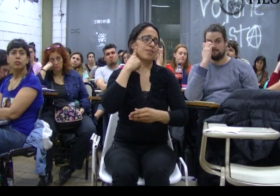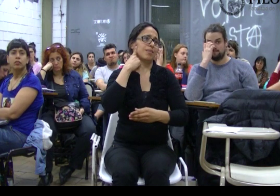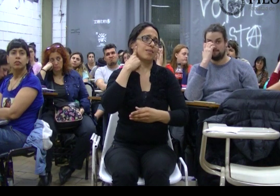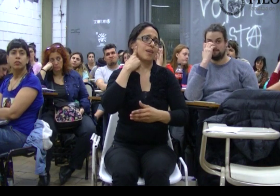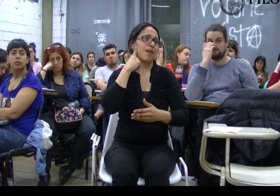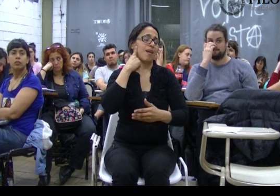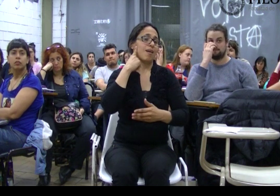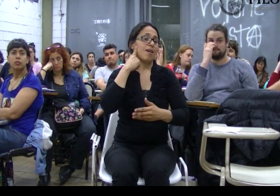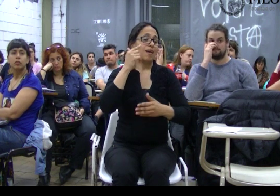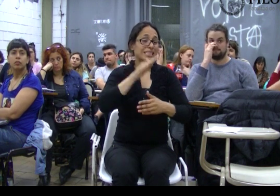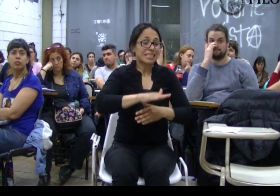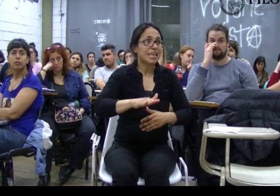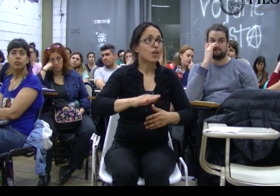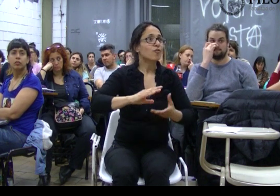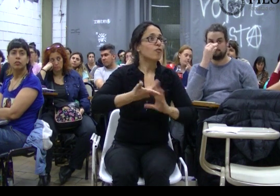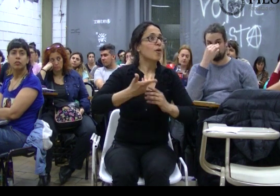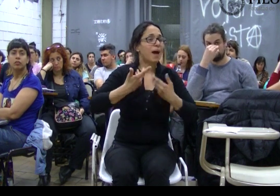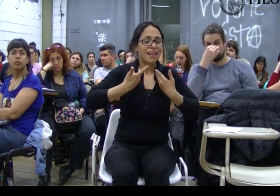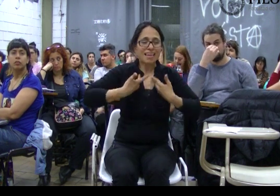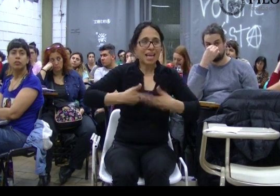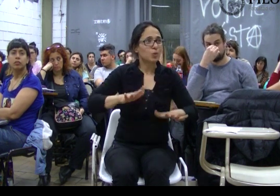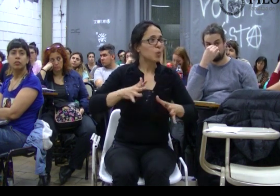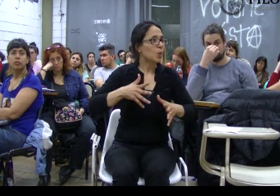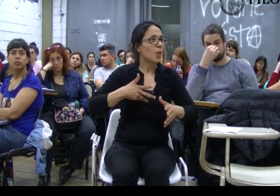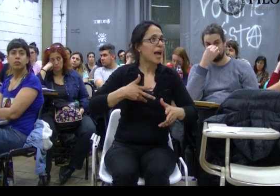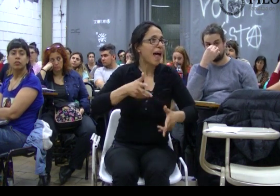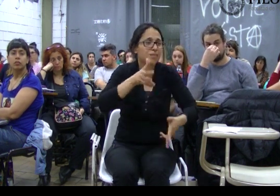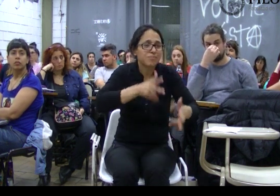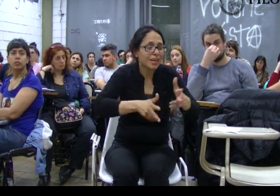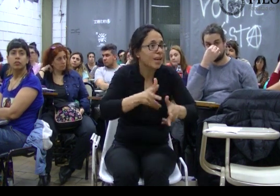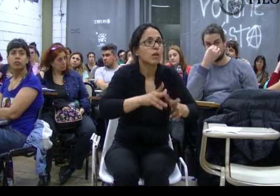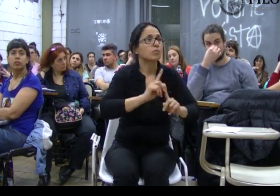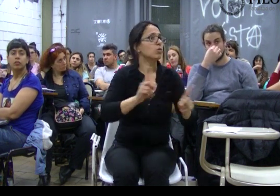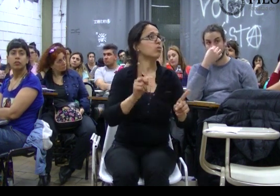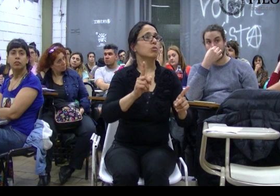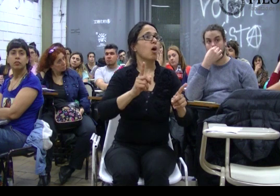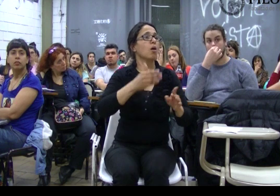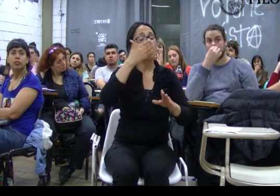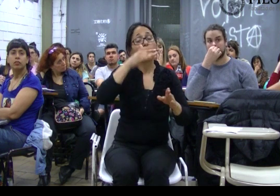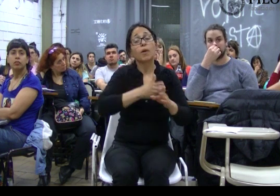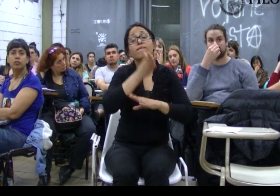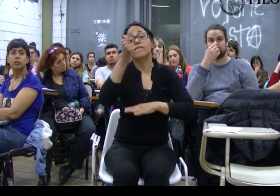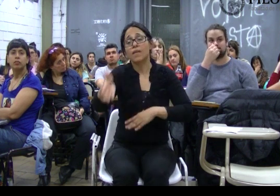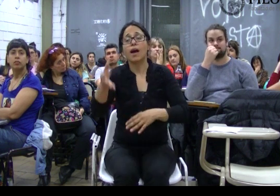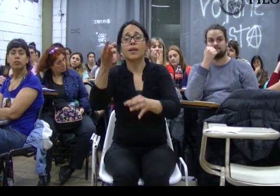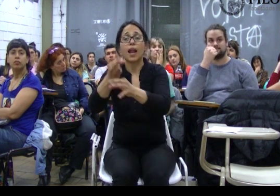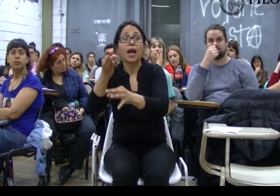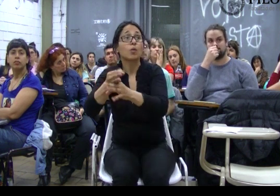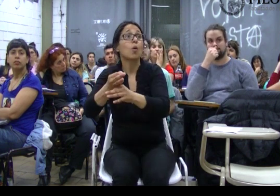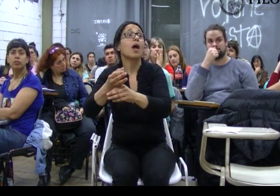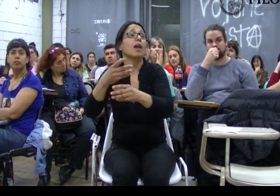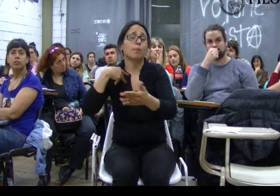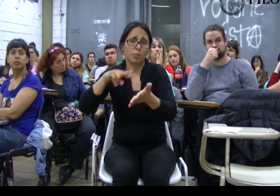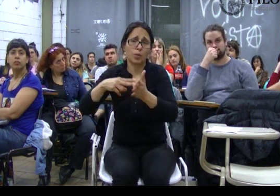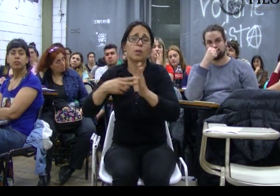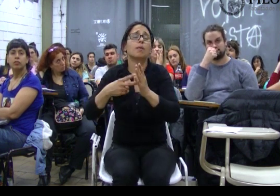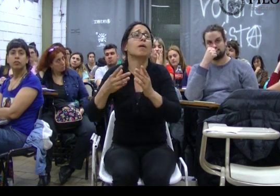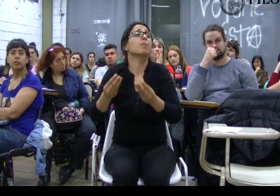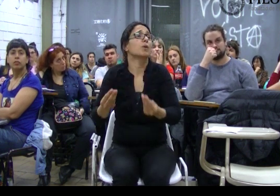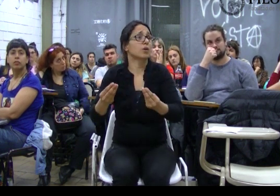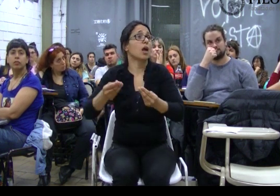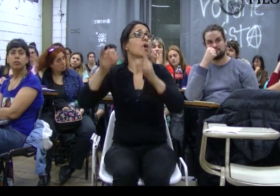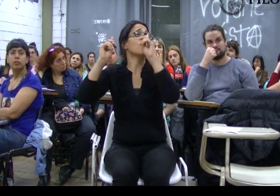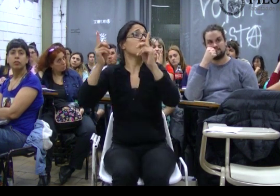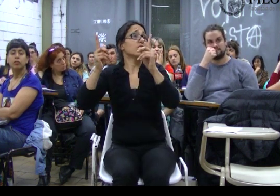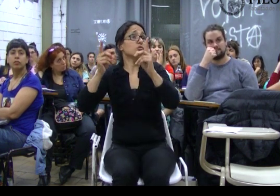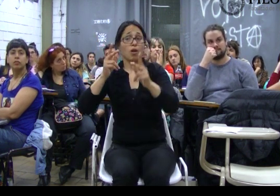la adquieren naturalmente en sus casas. Cuando van a la escuela es otro problema porque tampoco sus maestros saben la lengua de señas. O sea